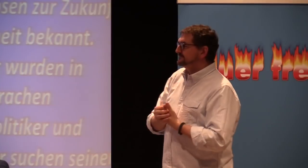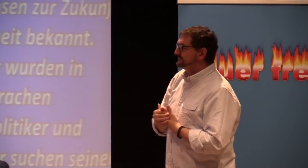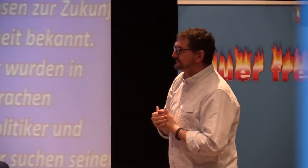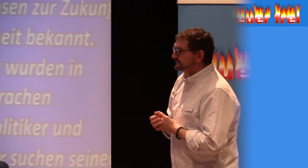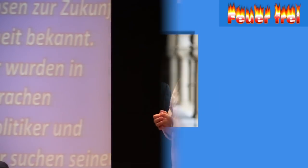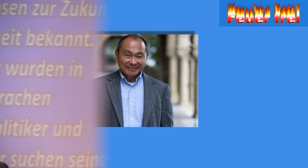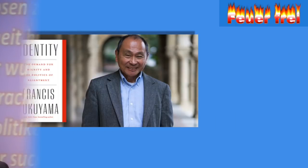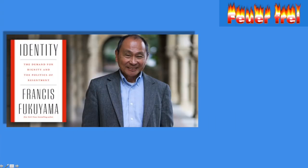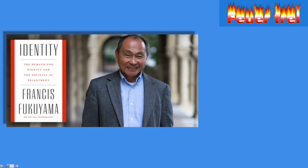Nächste.